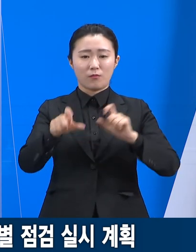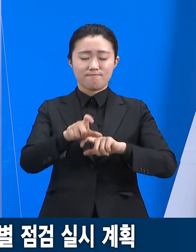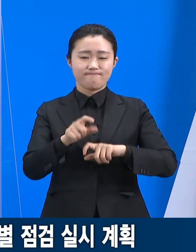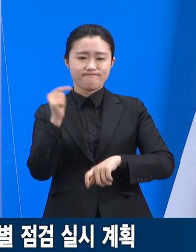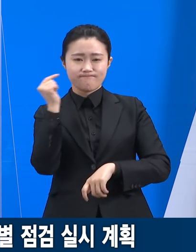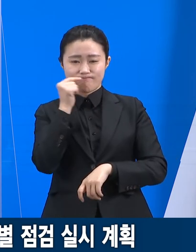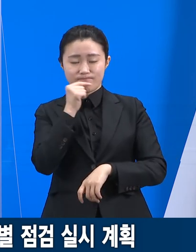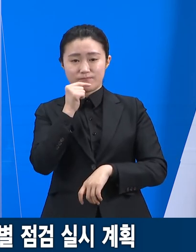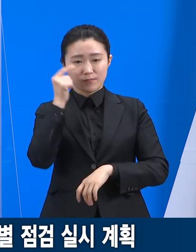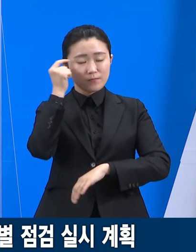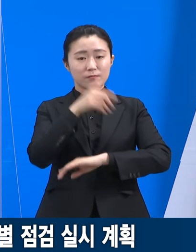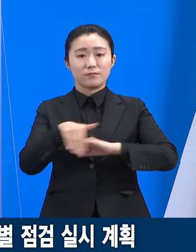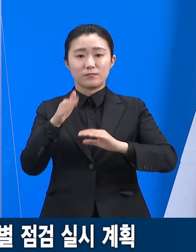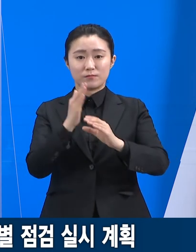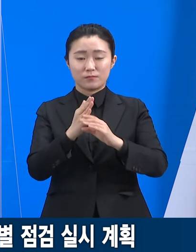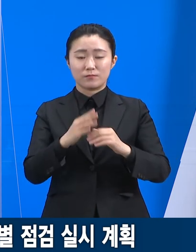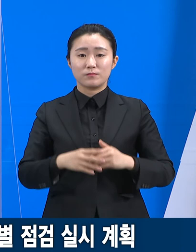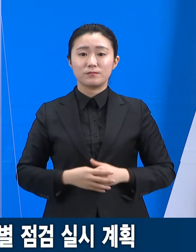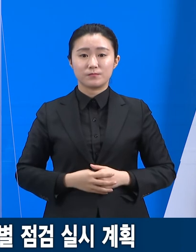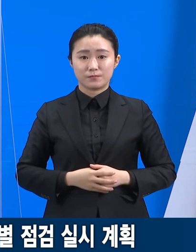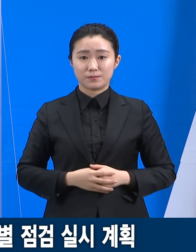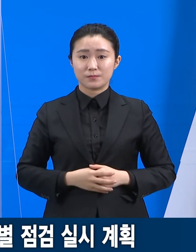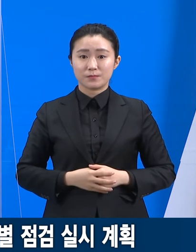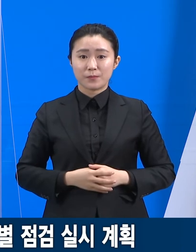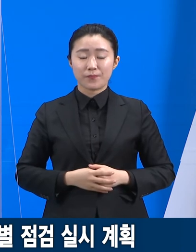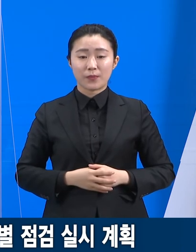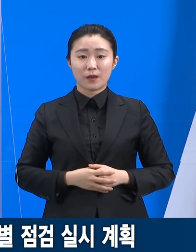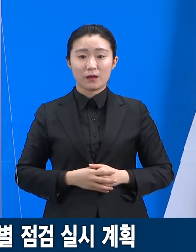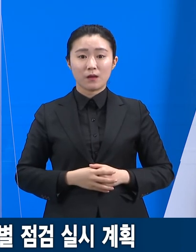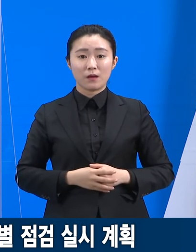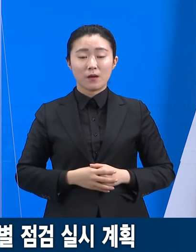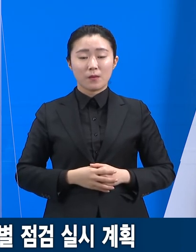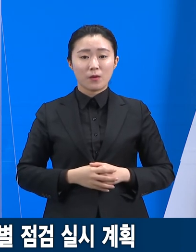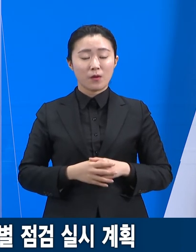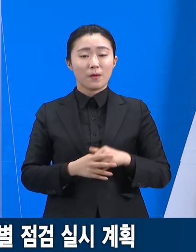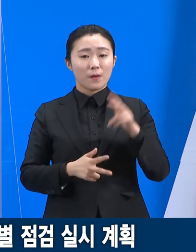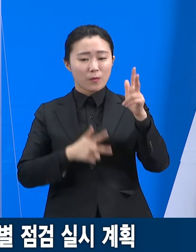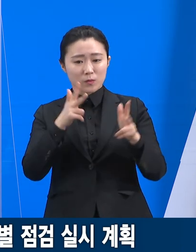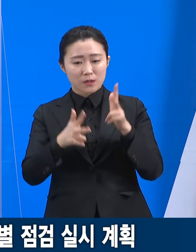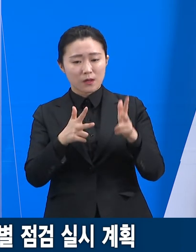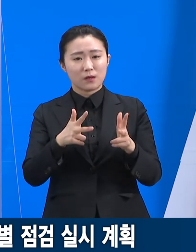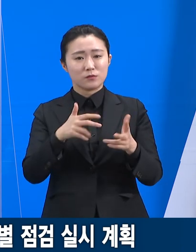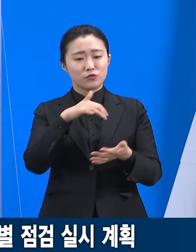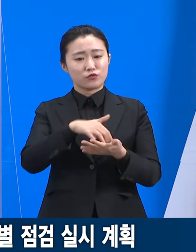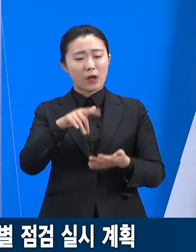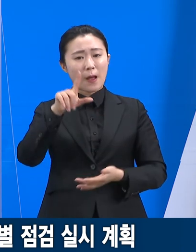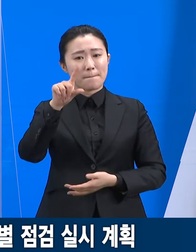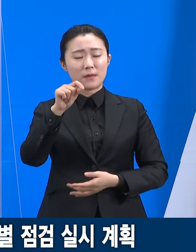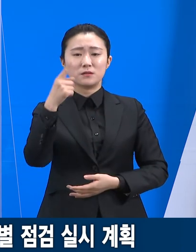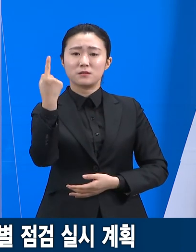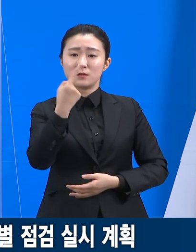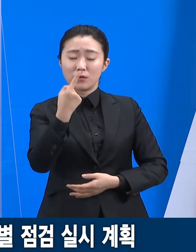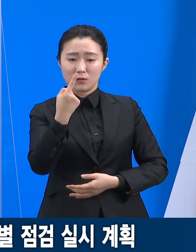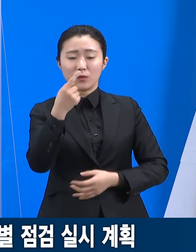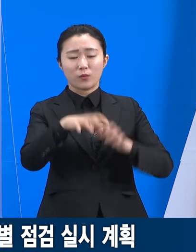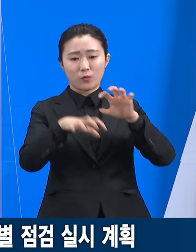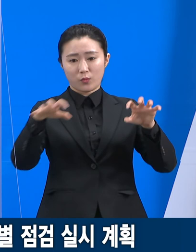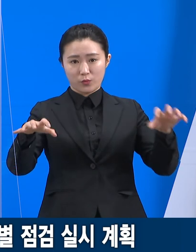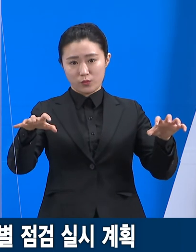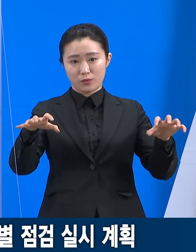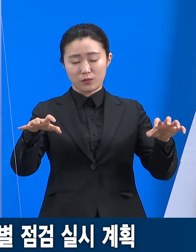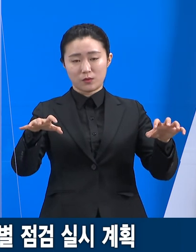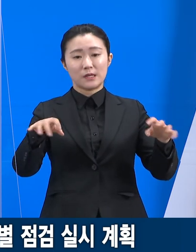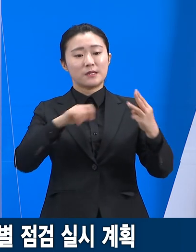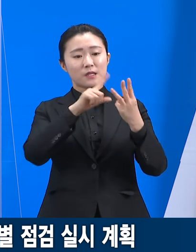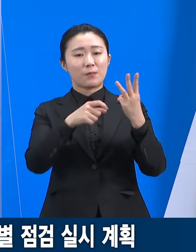보유한 제조업체 1만 1,000여 개소를 대상으로 3월 동안 외국인 고용 제조업체를